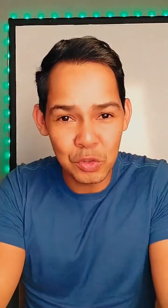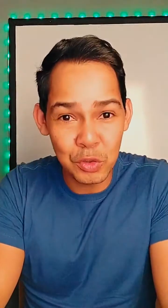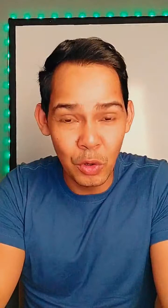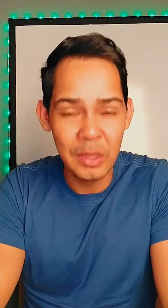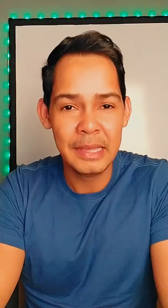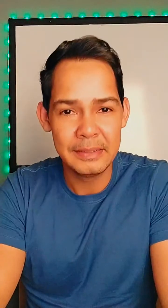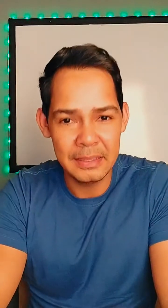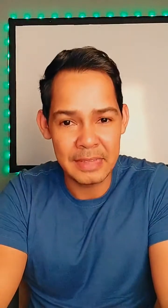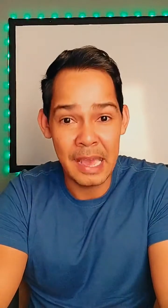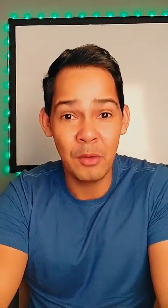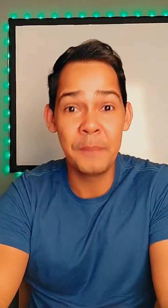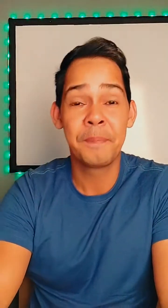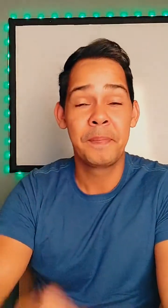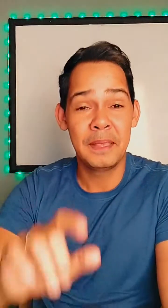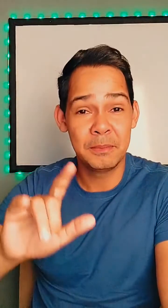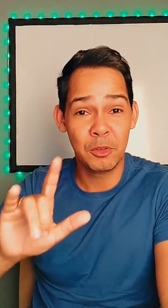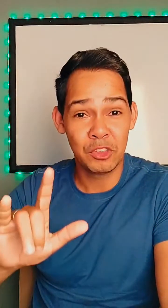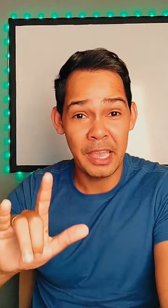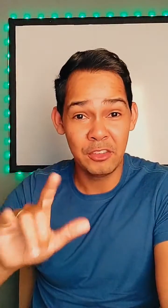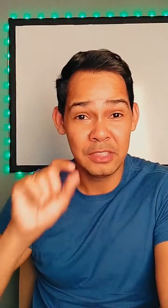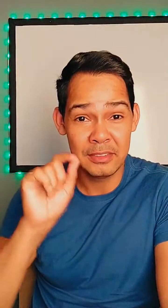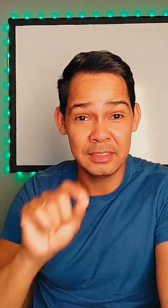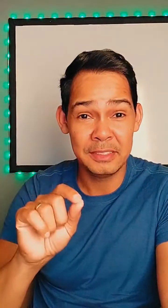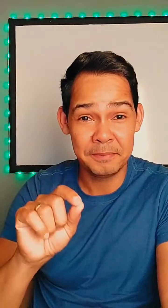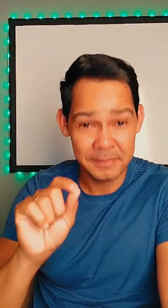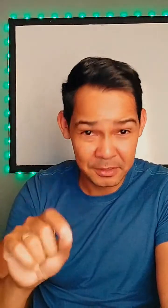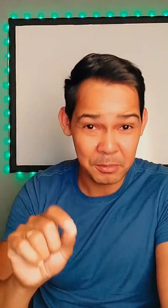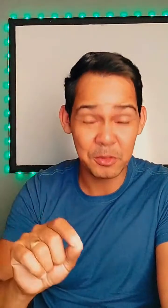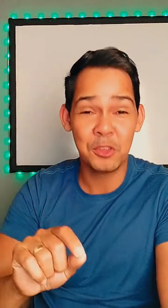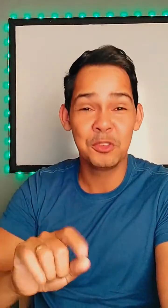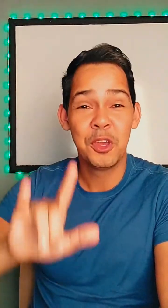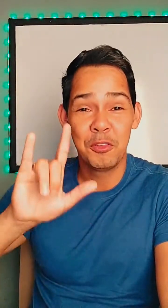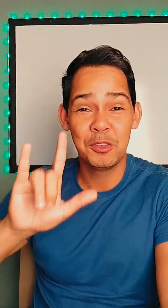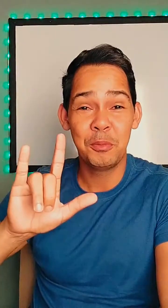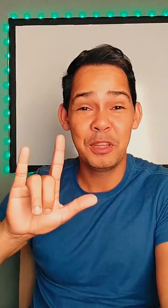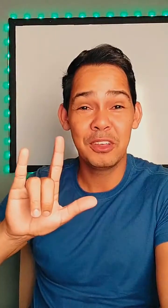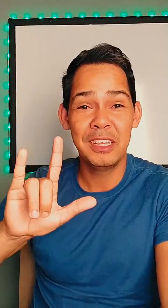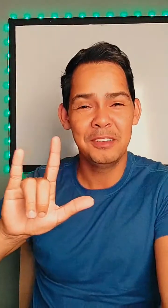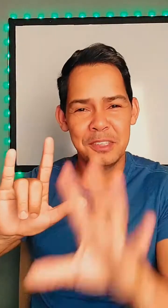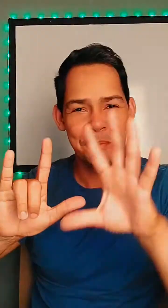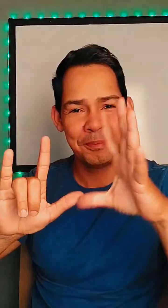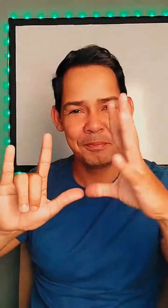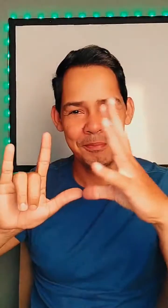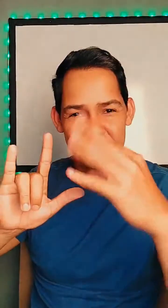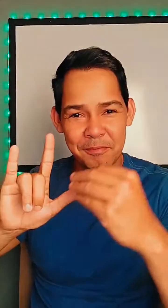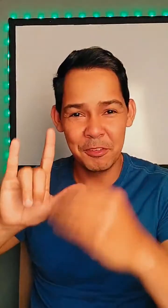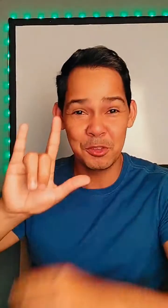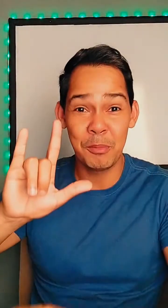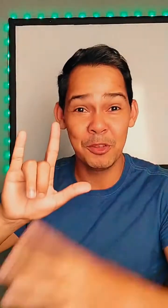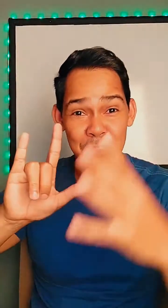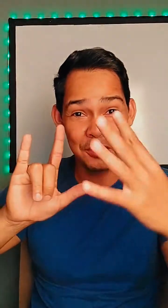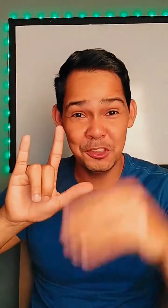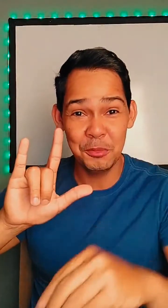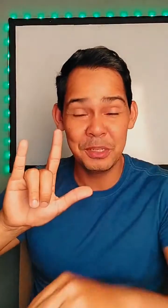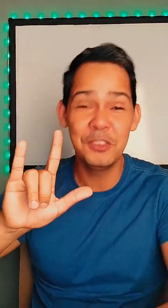gostou dessa aula, desse podcast, desse episódio, vou fazer um print aqui, vou fazer uma pose, você tira um print e